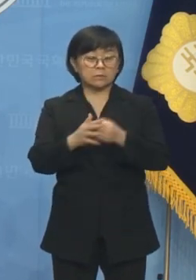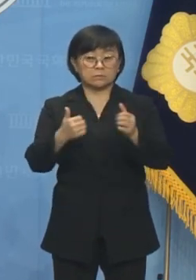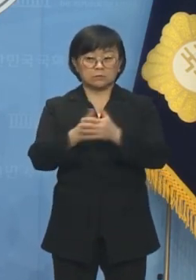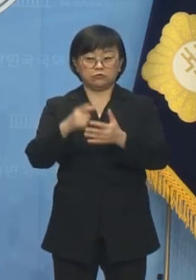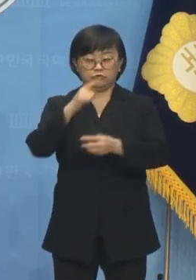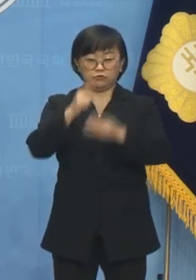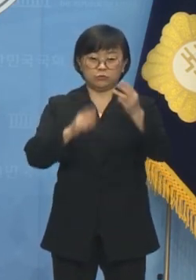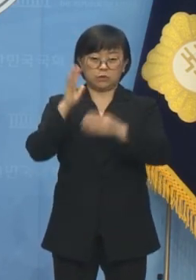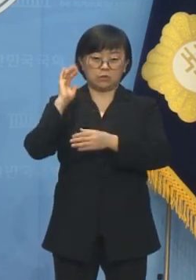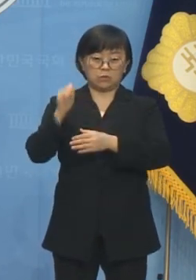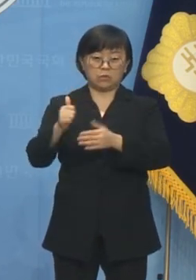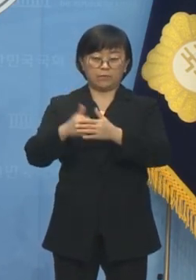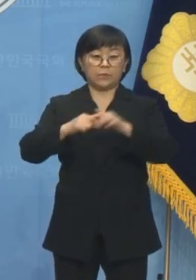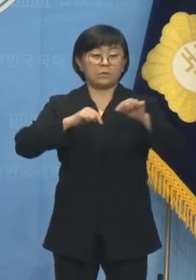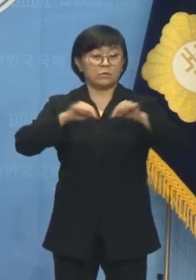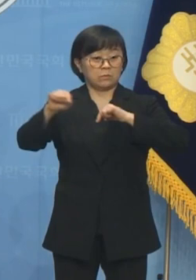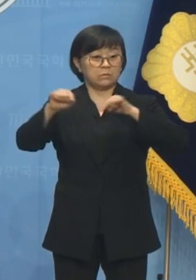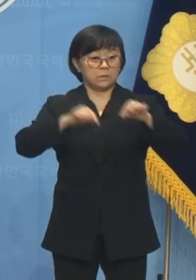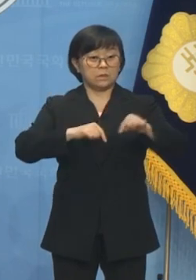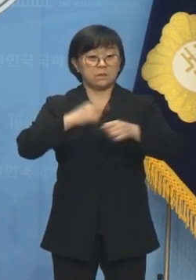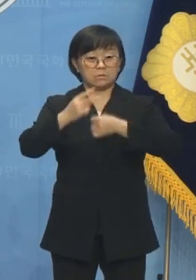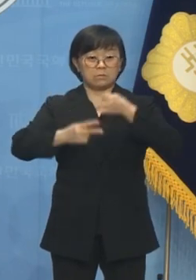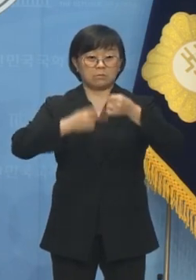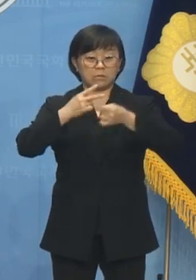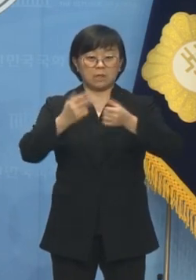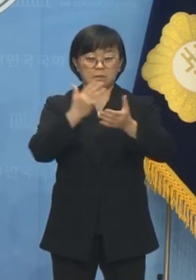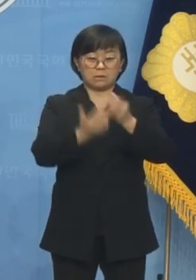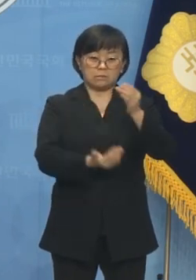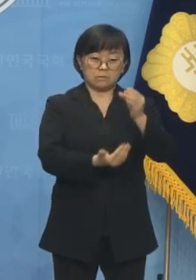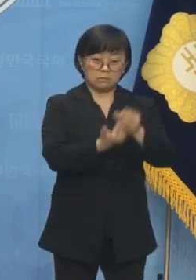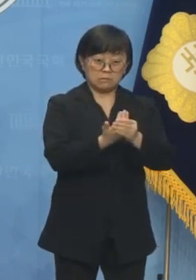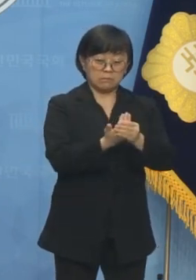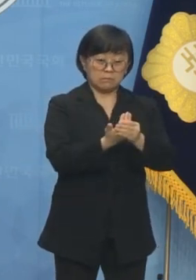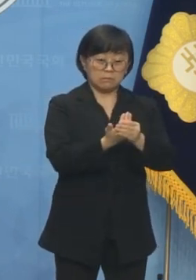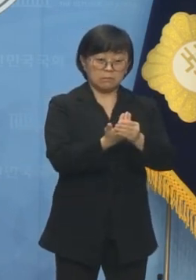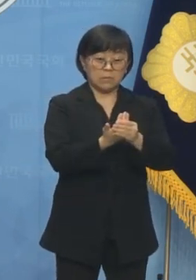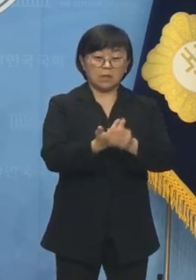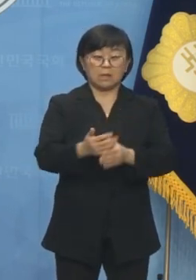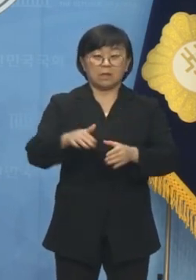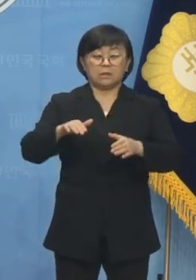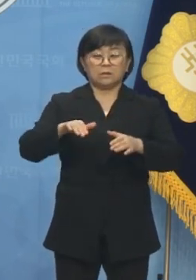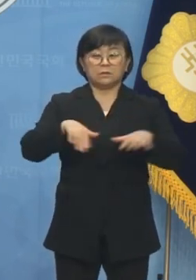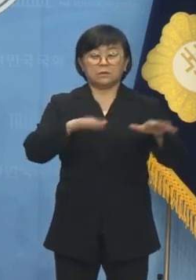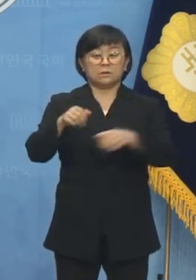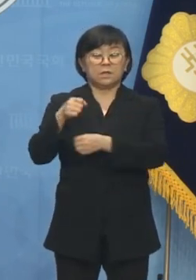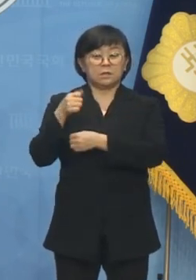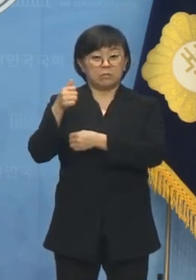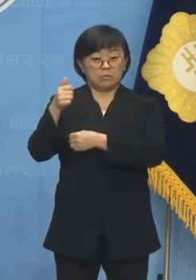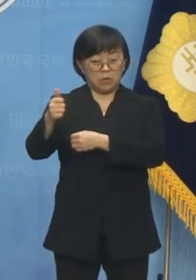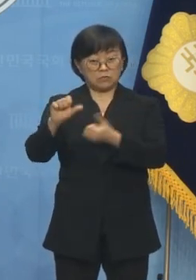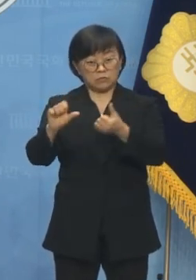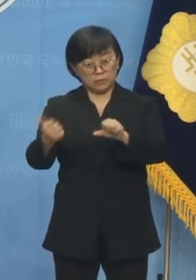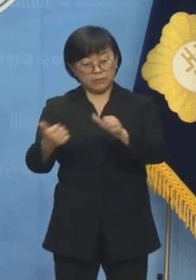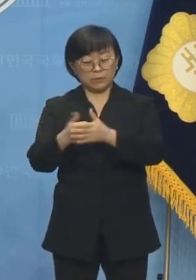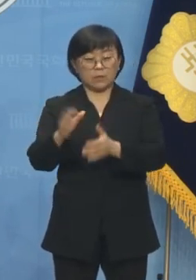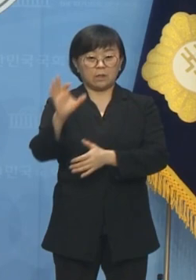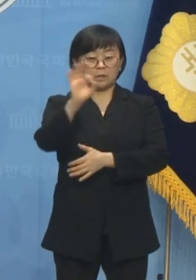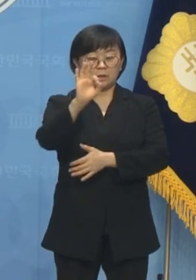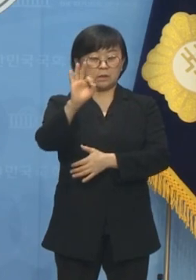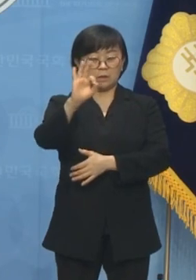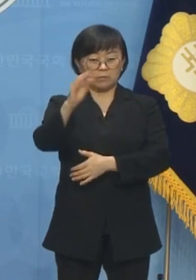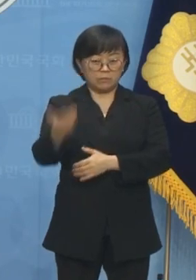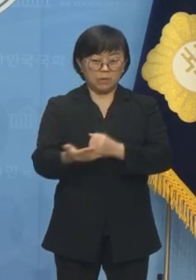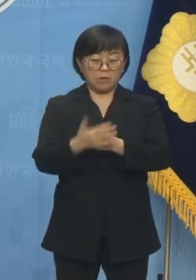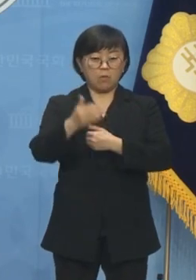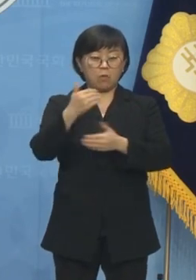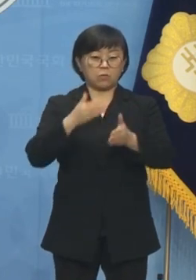윤석 대통령 집권 2년은 이태원 참사 상병 순직 사건 양 고속도로